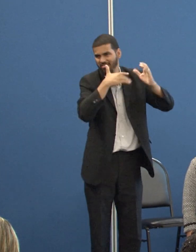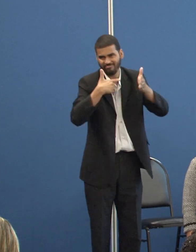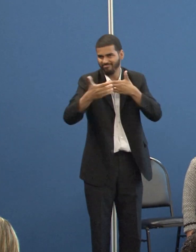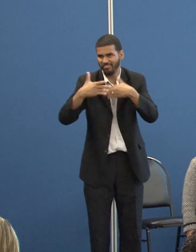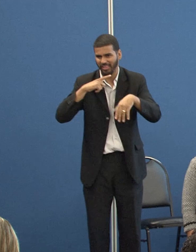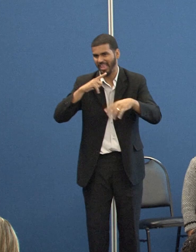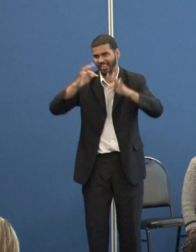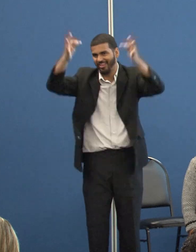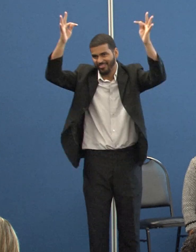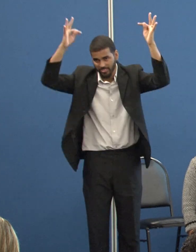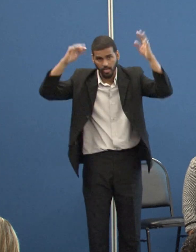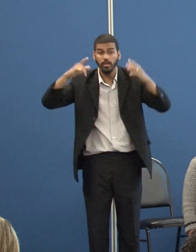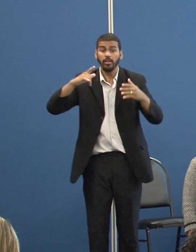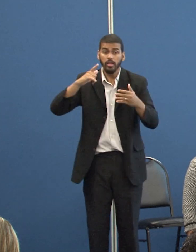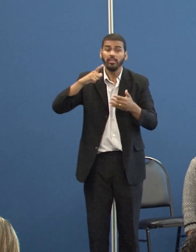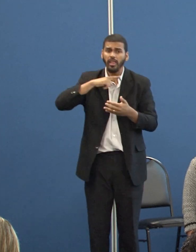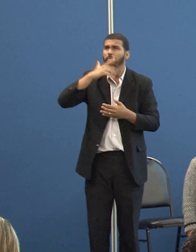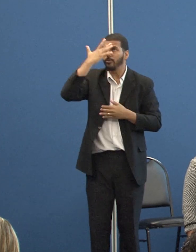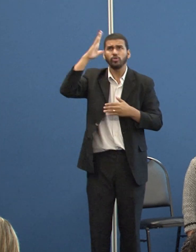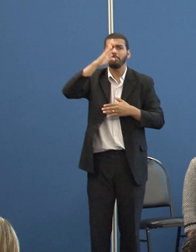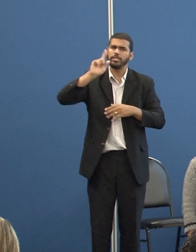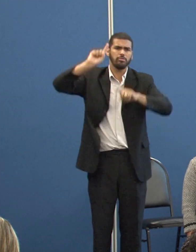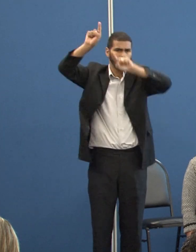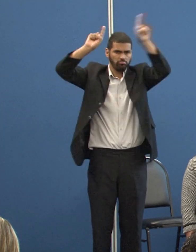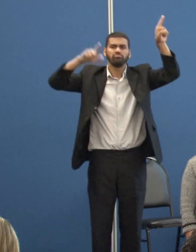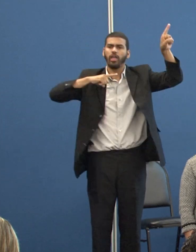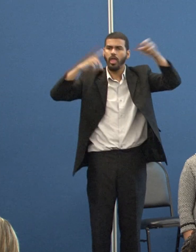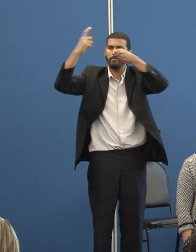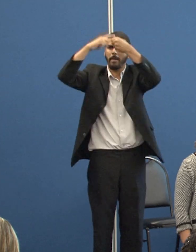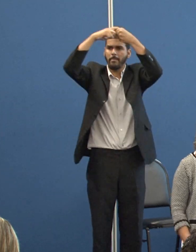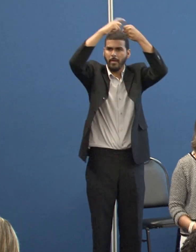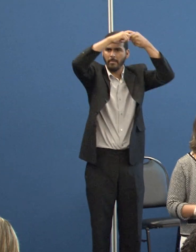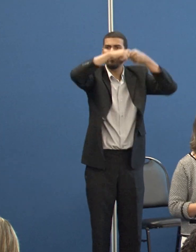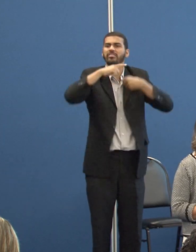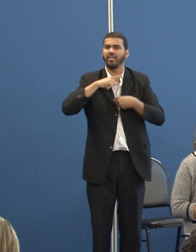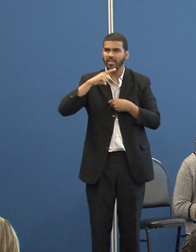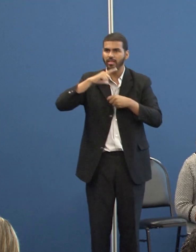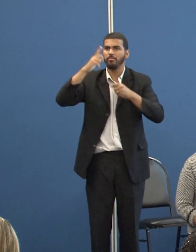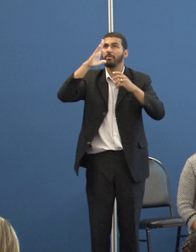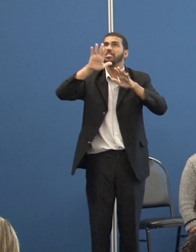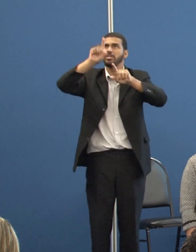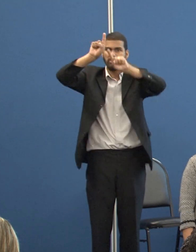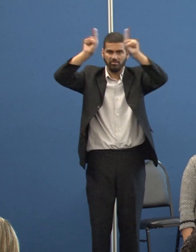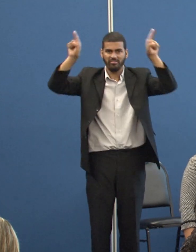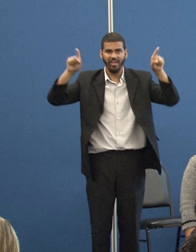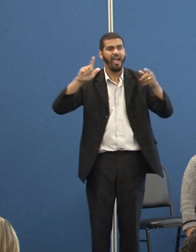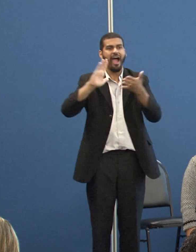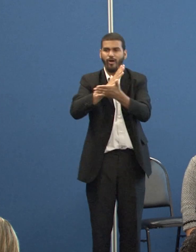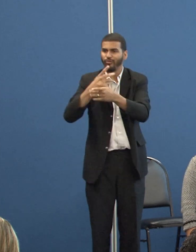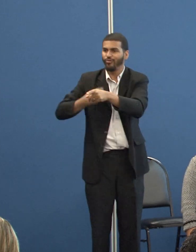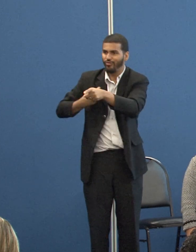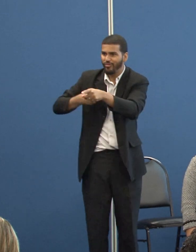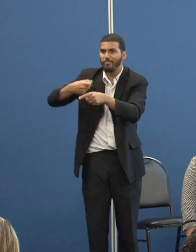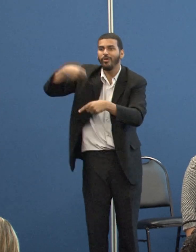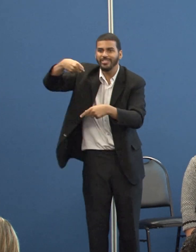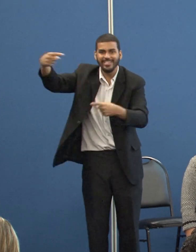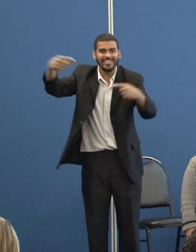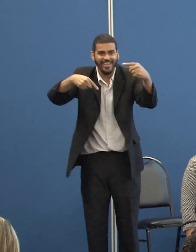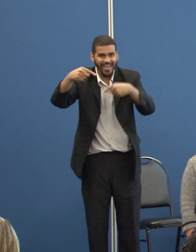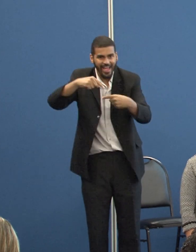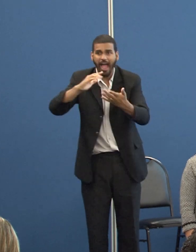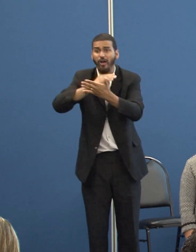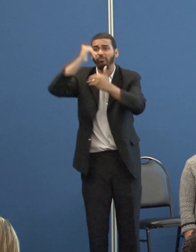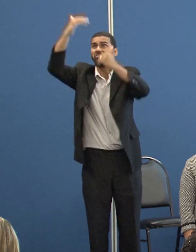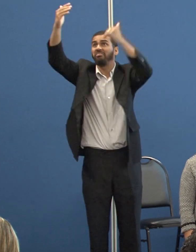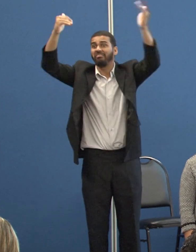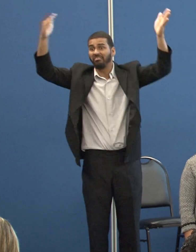inteiro, com várias produções, com vários alunos, com várias apresentações, tem bolsistas aqui, é um grupo bastante produtivo e animado.